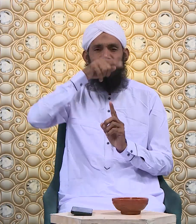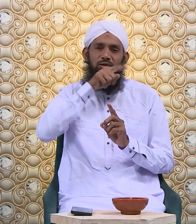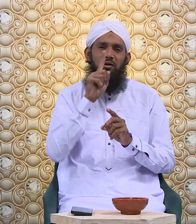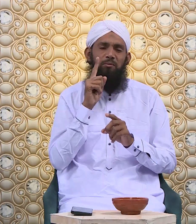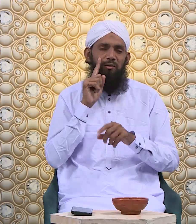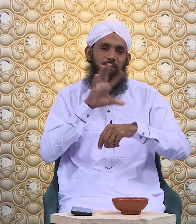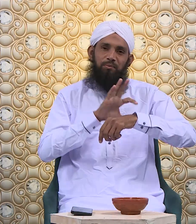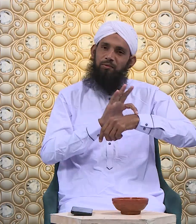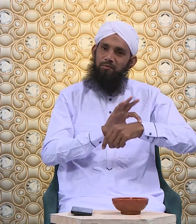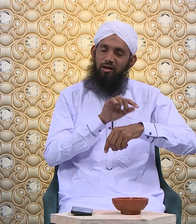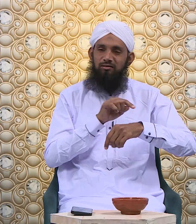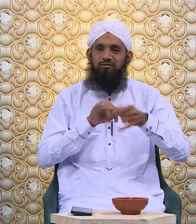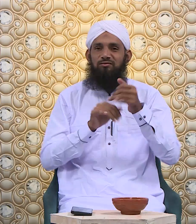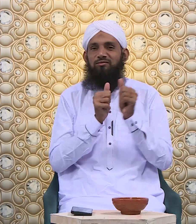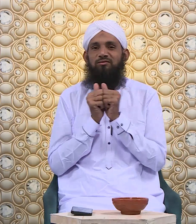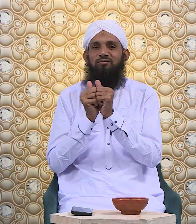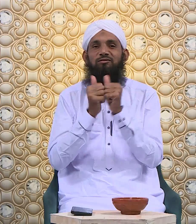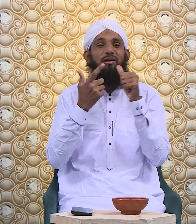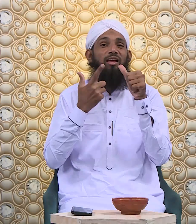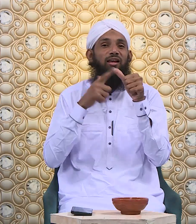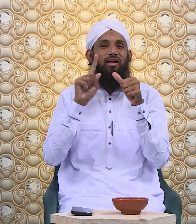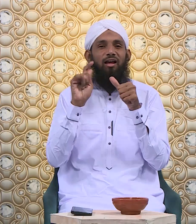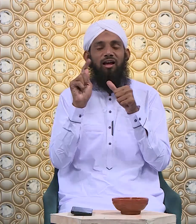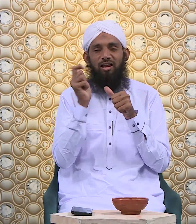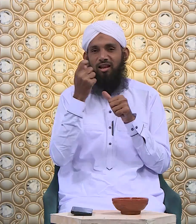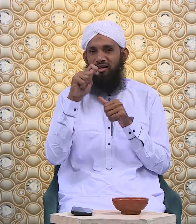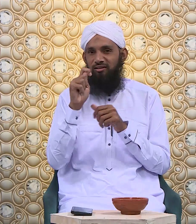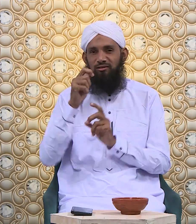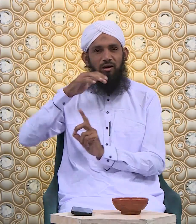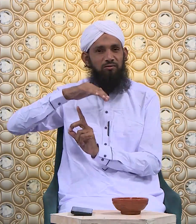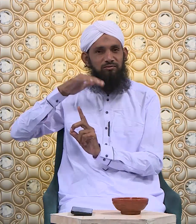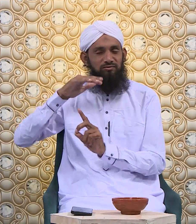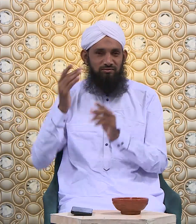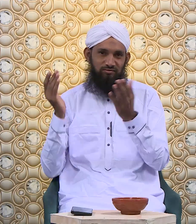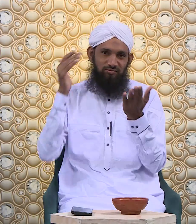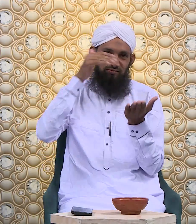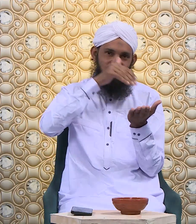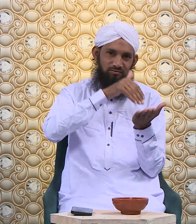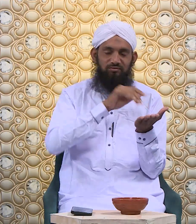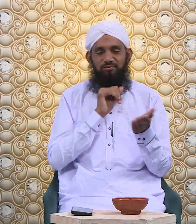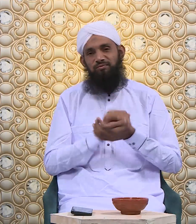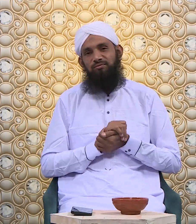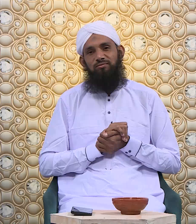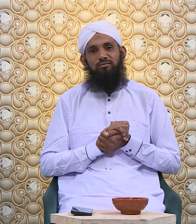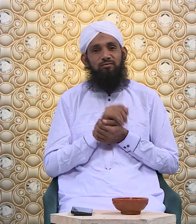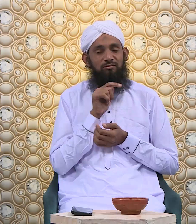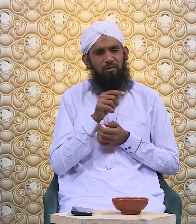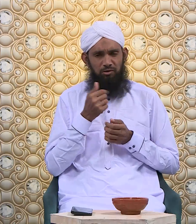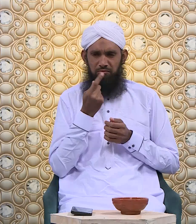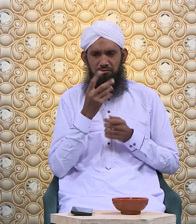بیمار ہوئے تو حضرت سیدنا علی المرتضاء کررم اللہ تعالی وجہو الكریم ان کی آیادت کے لئے تشریف لے گئے ہم بھی ان